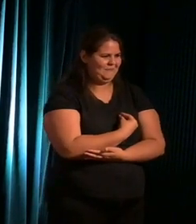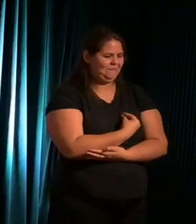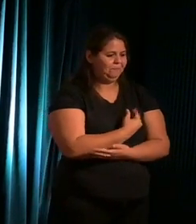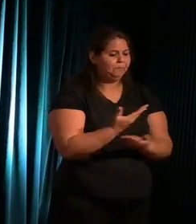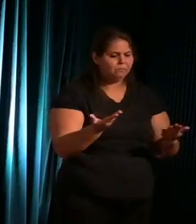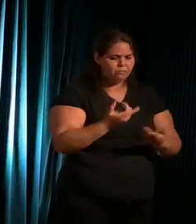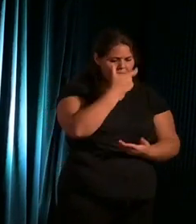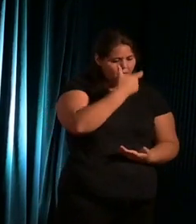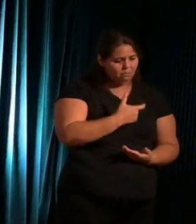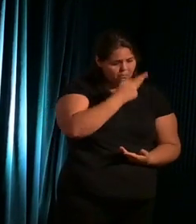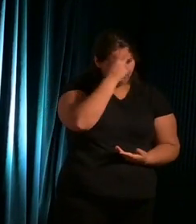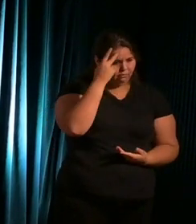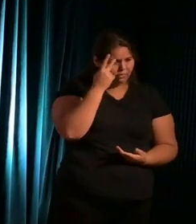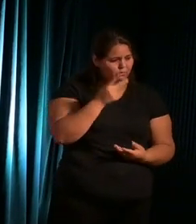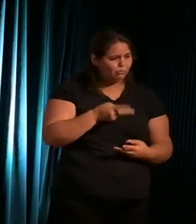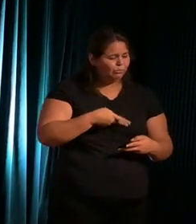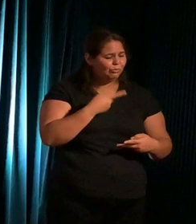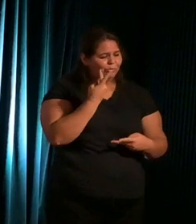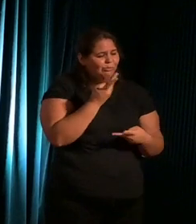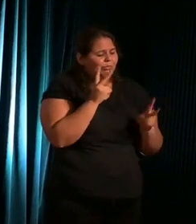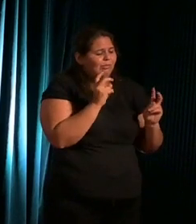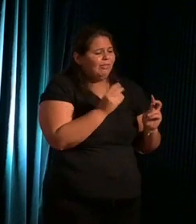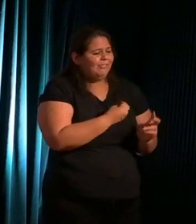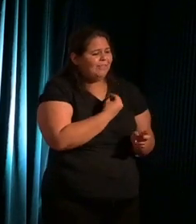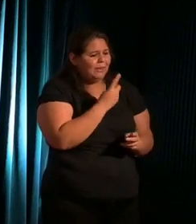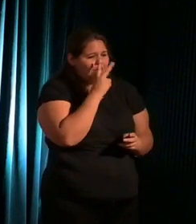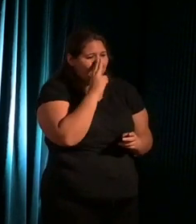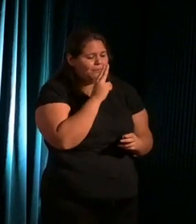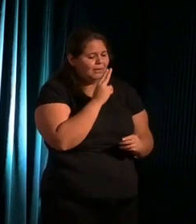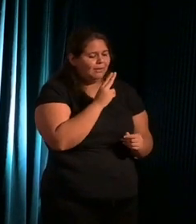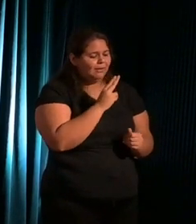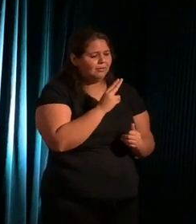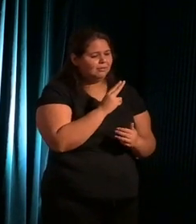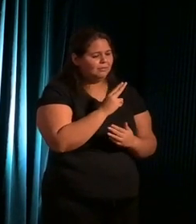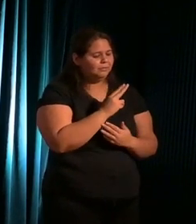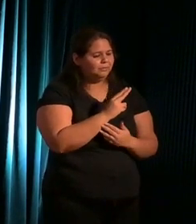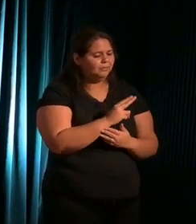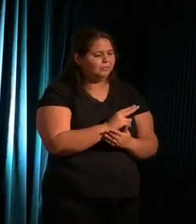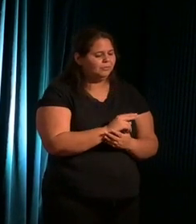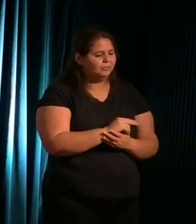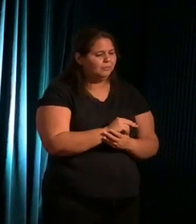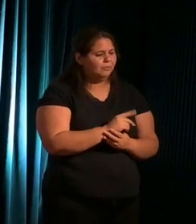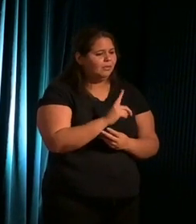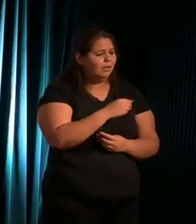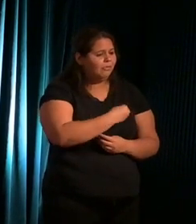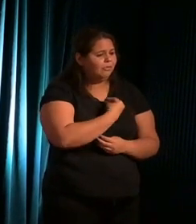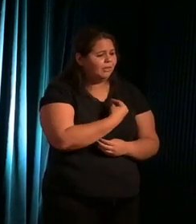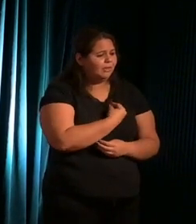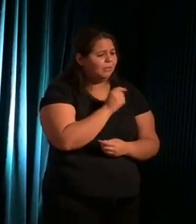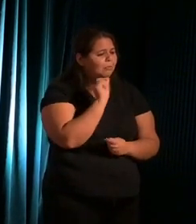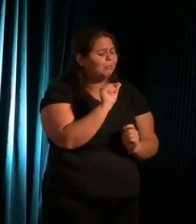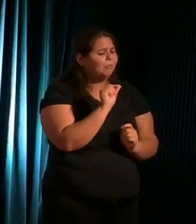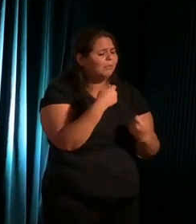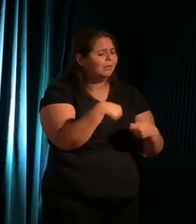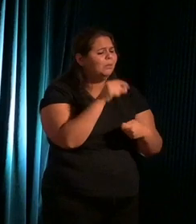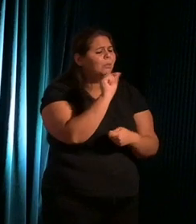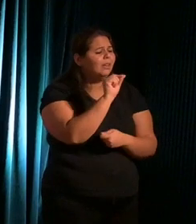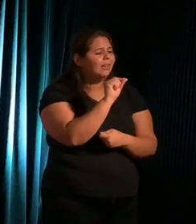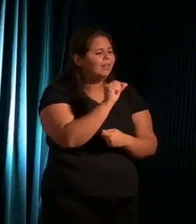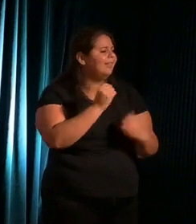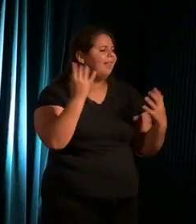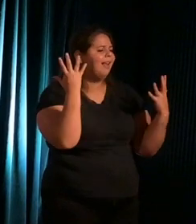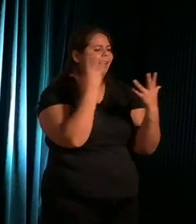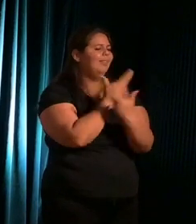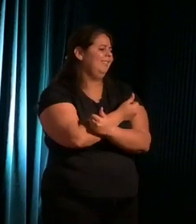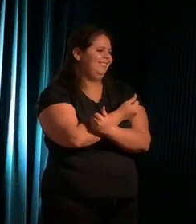para vocês, sem me fazer rogar. A vida, para mim, tem que ser bela. E se